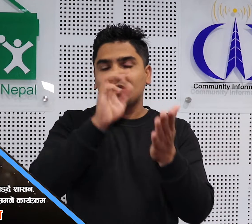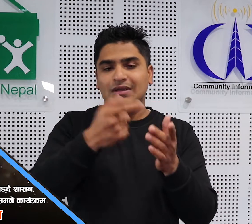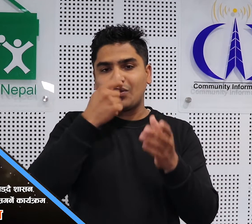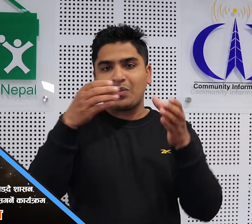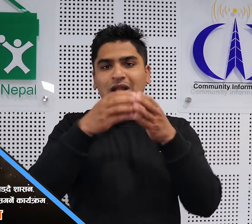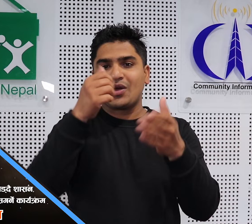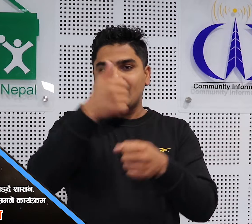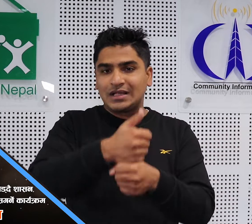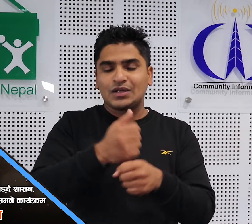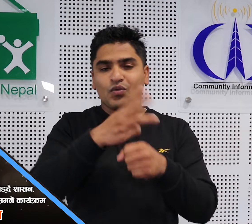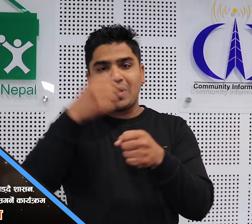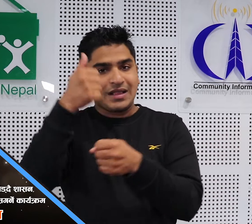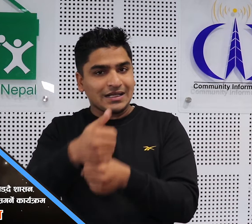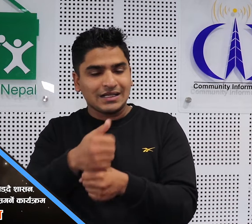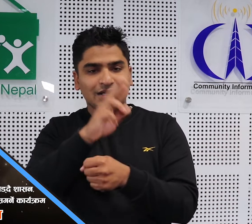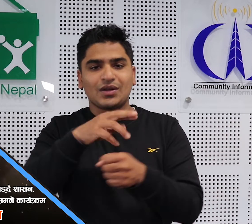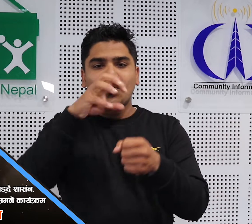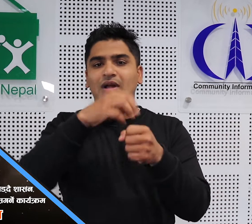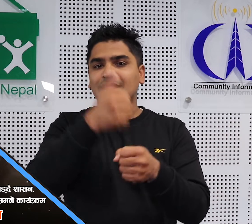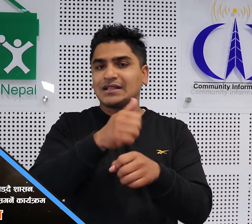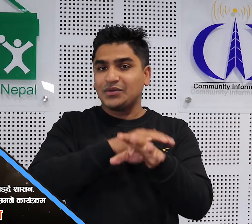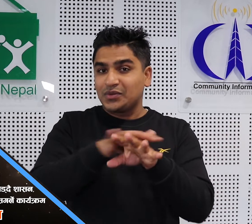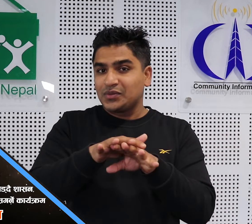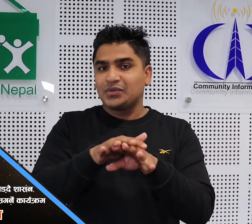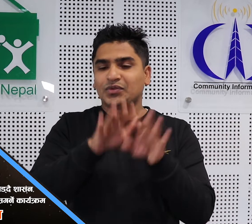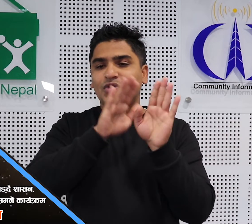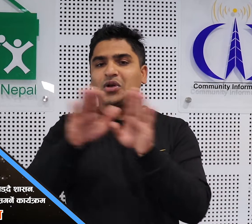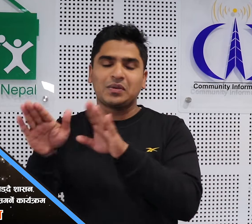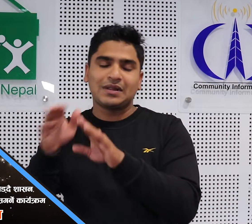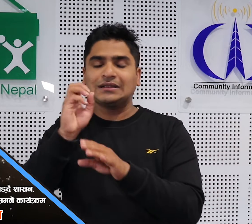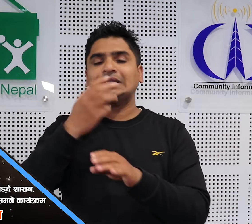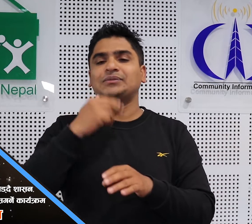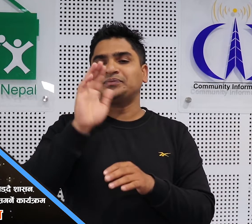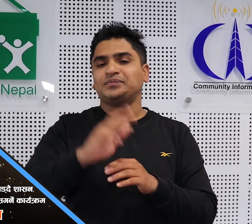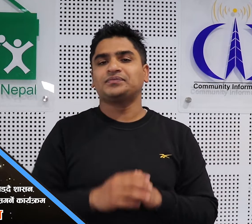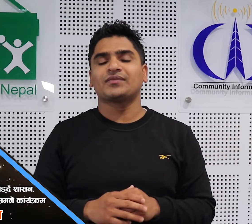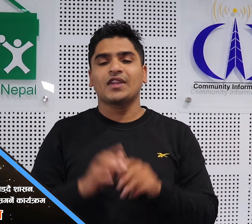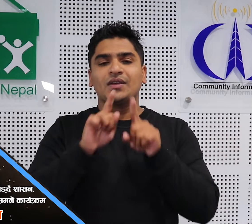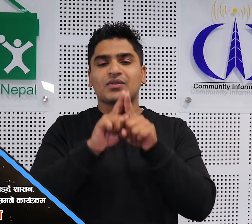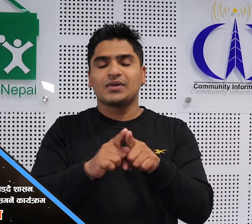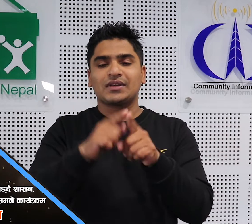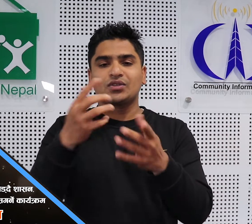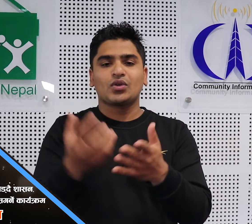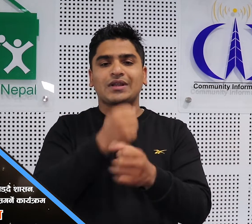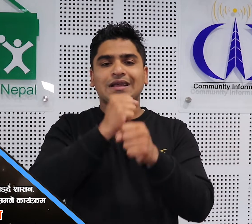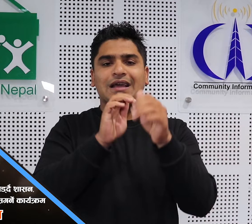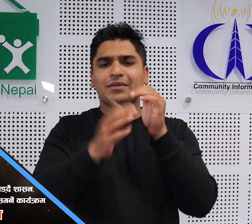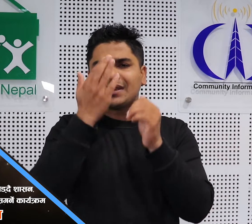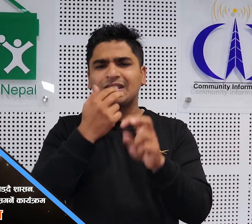अध्यक्षज्यू, उपाध्यक्षज्यू र वडा अध्यक्षज्यूहरू धन्यवादको पात्र हुनुहुन्छ। साथै संघीयता कार्यान्वयनमा किन जटिलता देखिएको